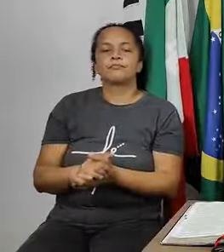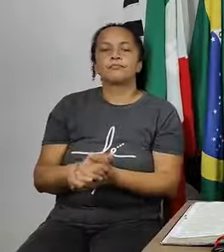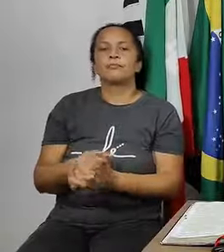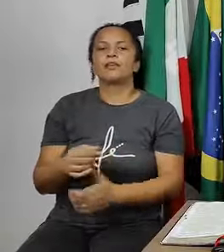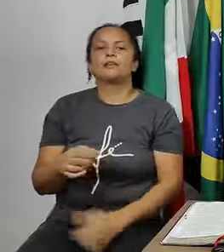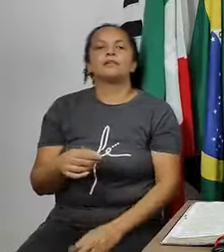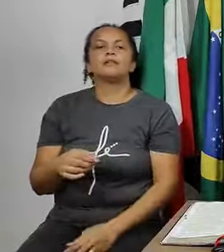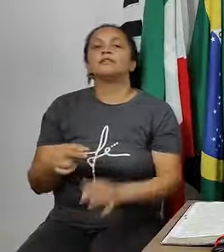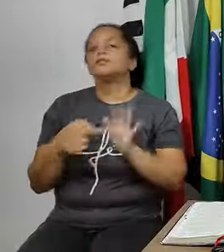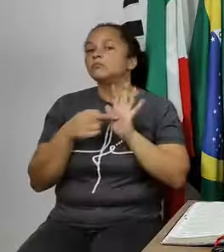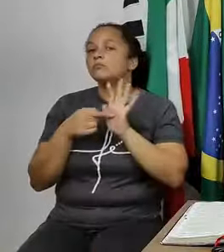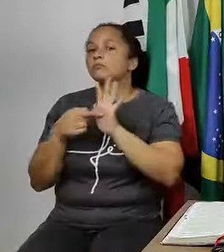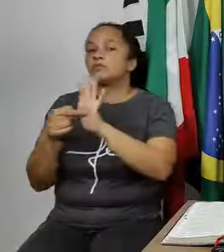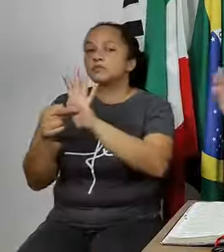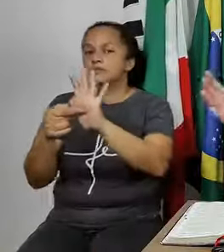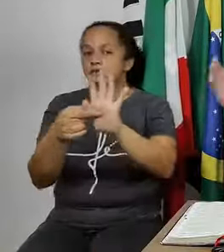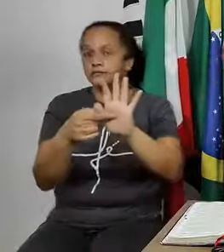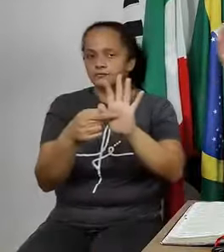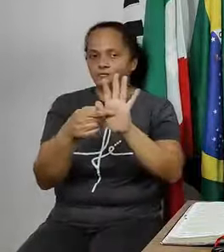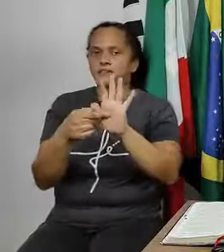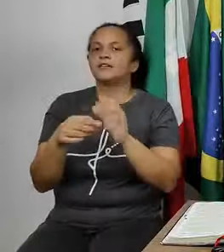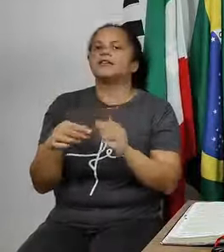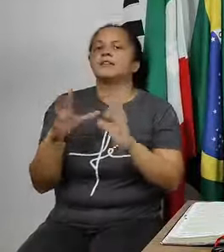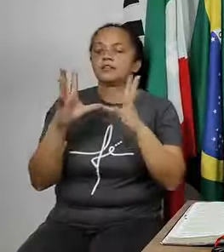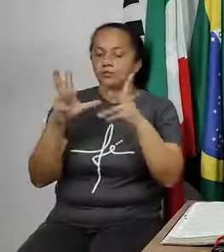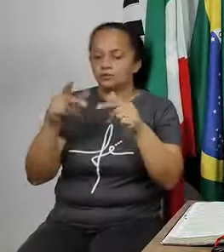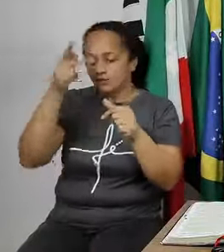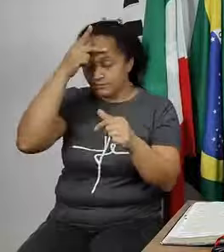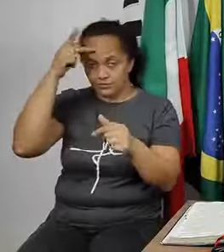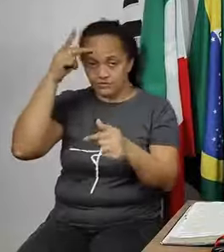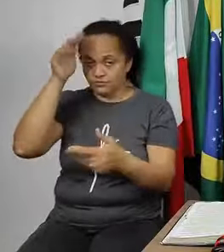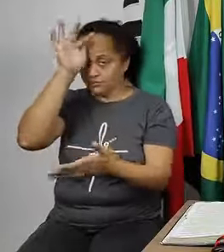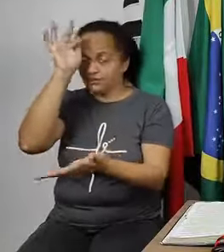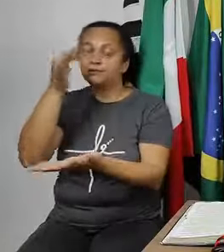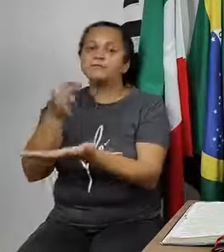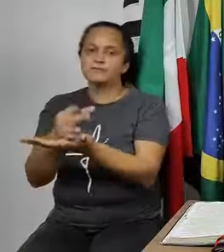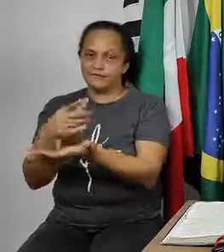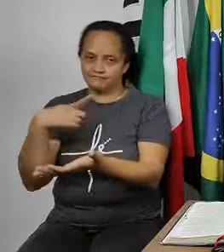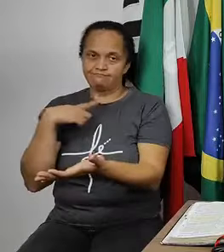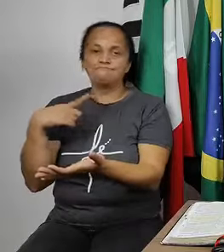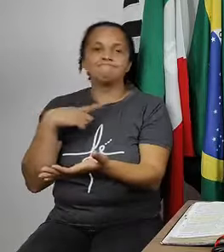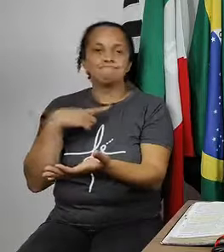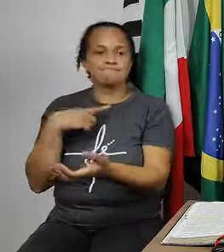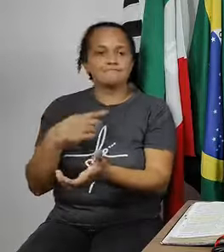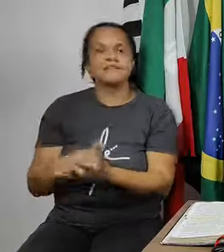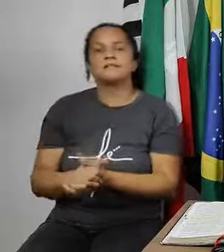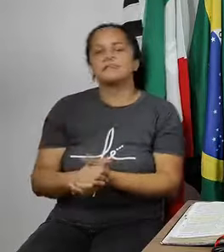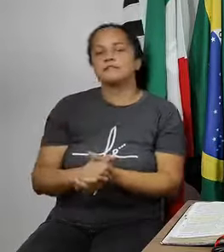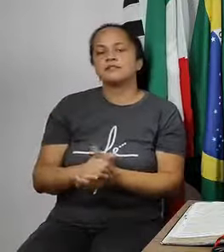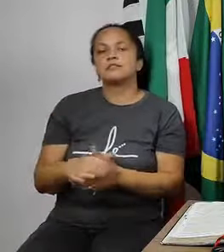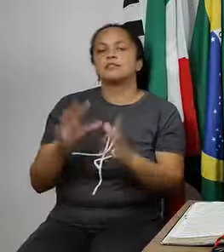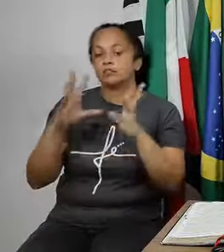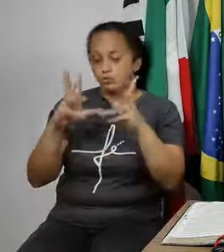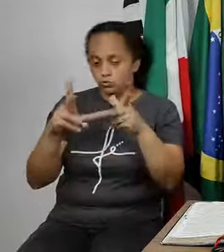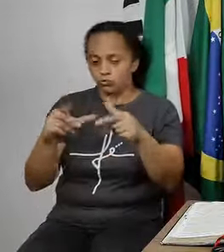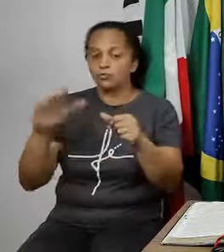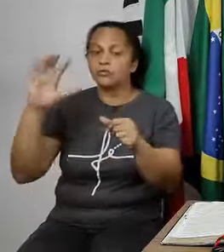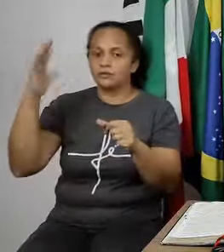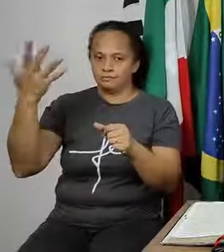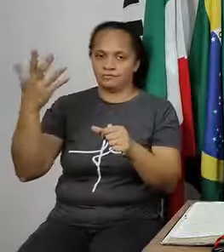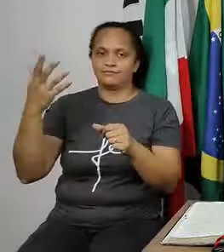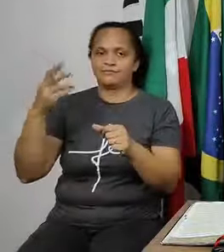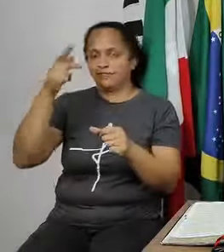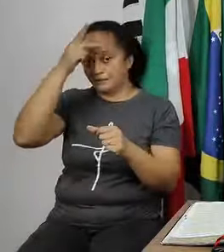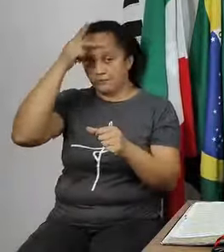diz que os sinais seguirão aqueles que creem. Marcos 9, 23, tudo é